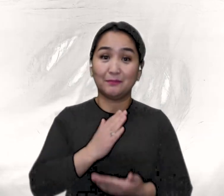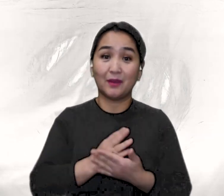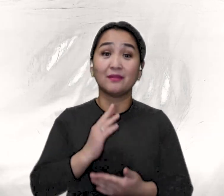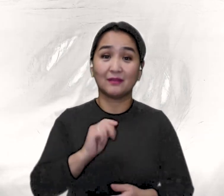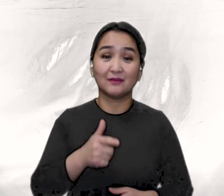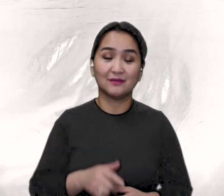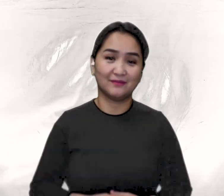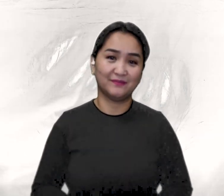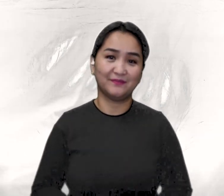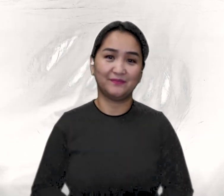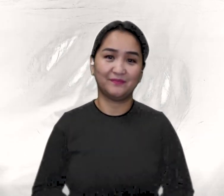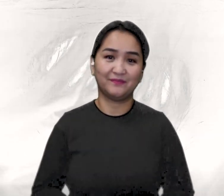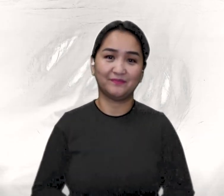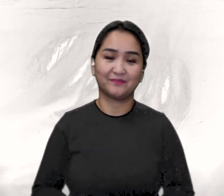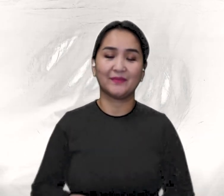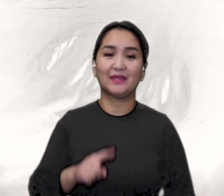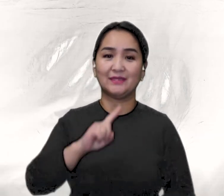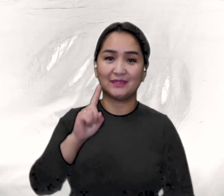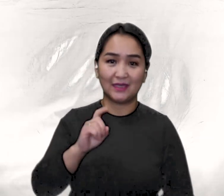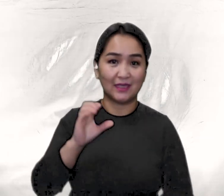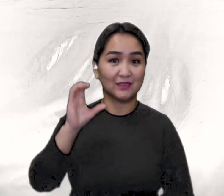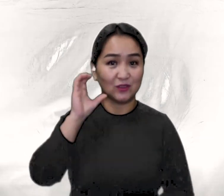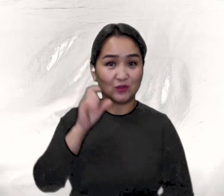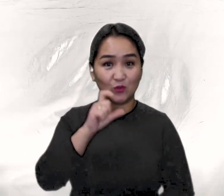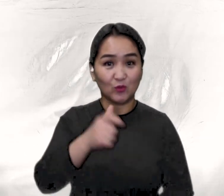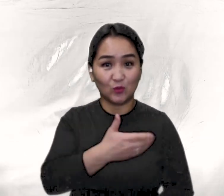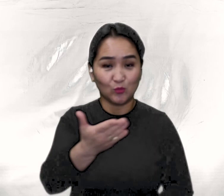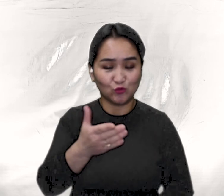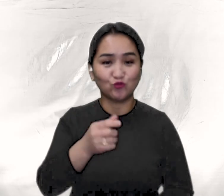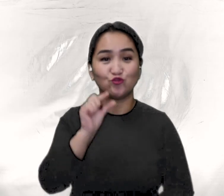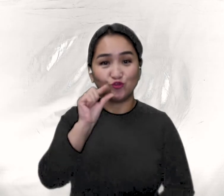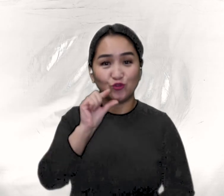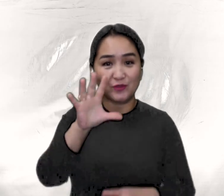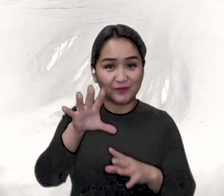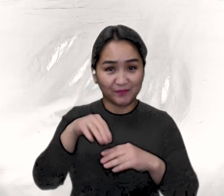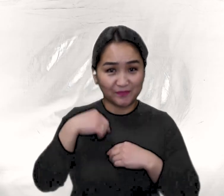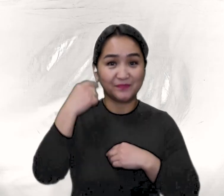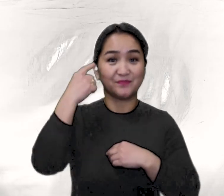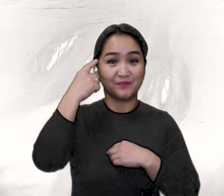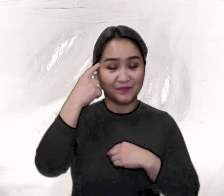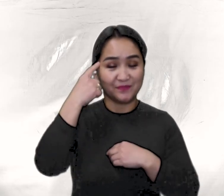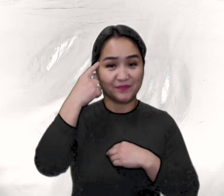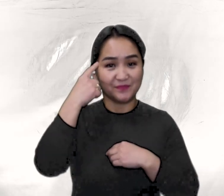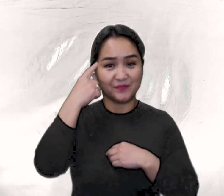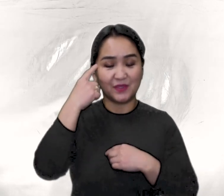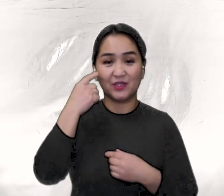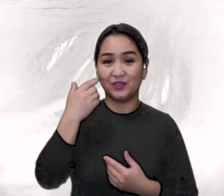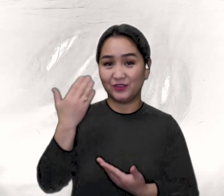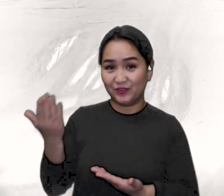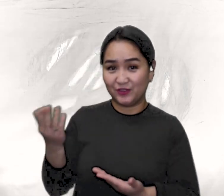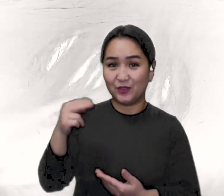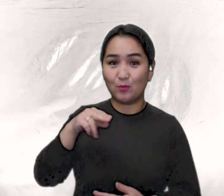За тэгэхээр манай сонсогчид жоохон ч гэсэн мэдлэгтэй болсон бах. Тэгээ чиний подкастыг сонсоод нэг ч гэсэн